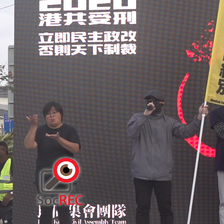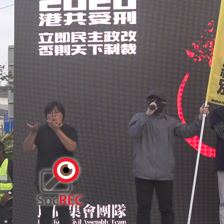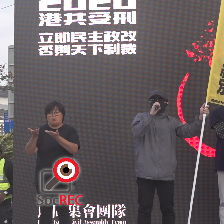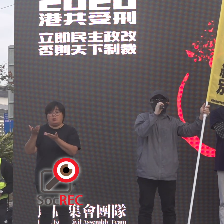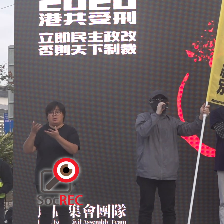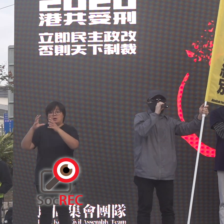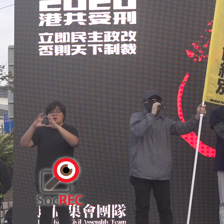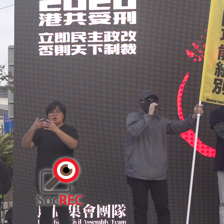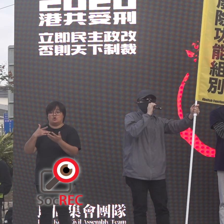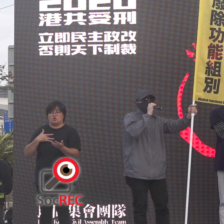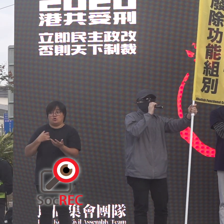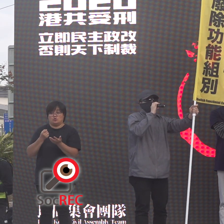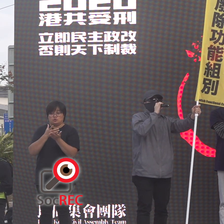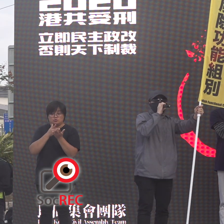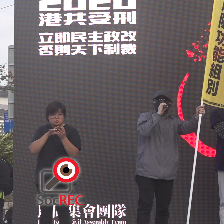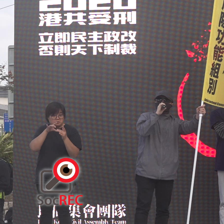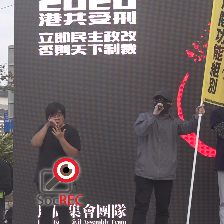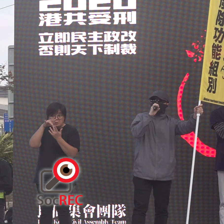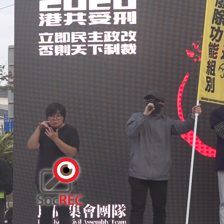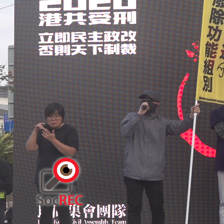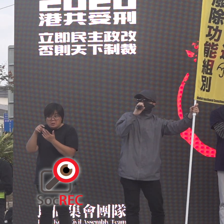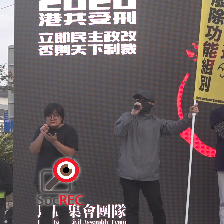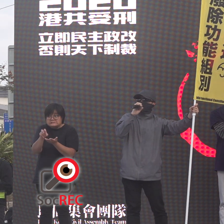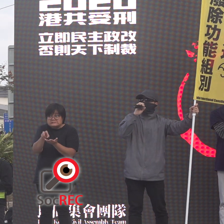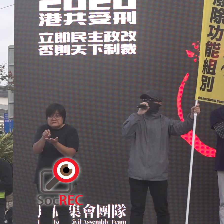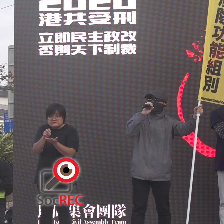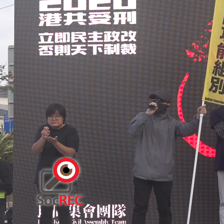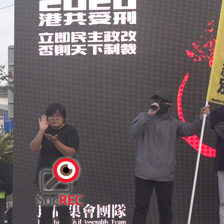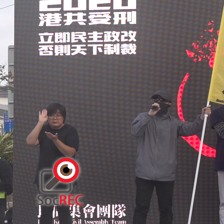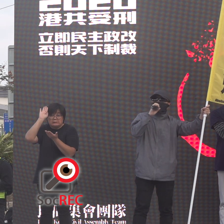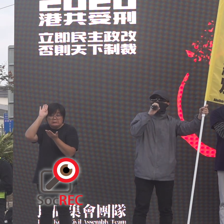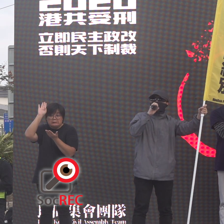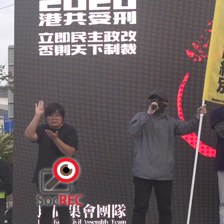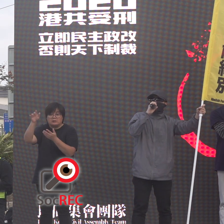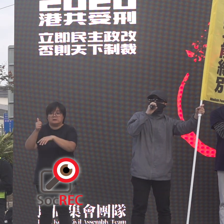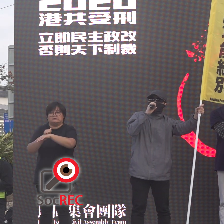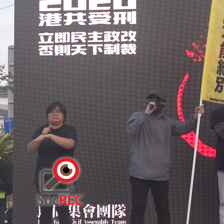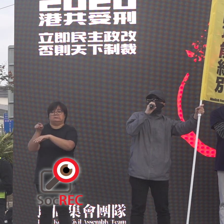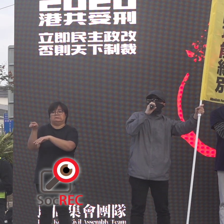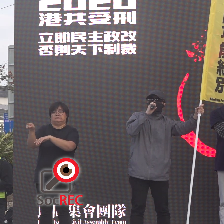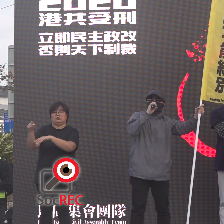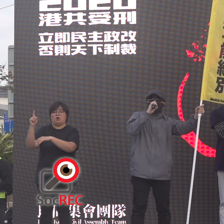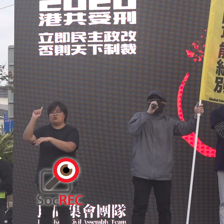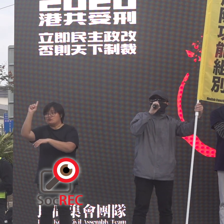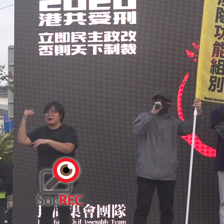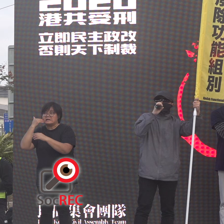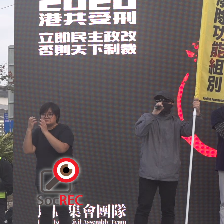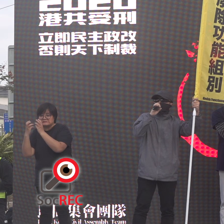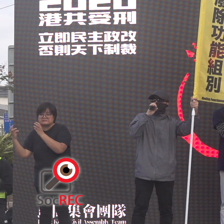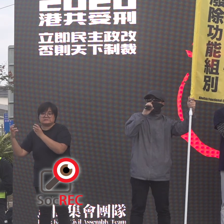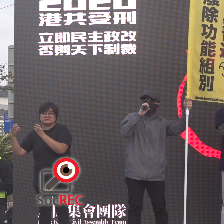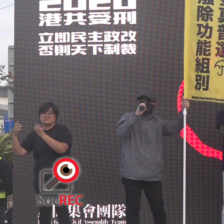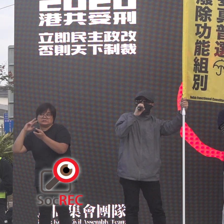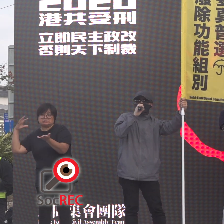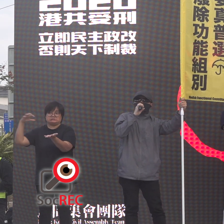次被建制派 去控制到，香港就會玩完的了。所以我們是不可以去再投